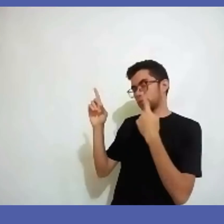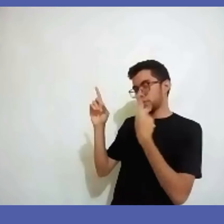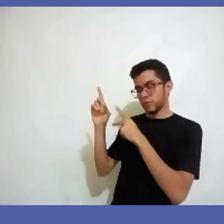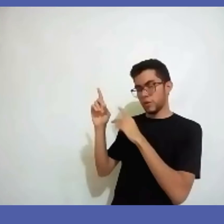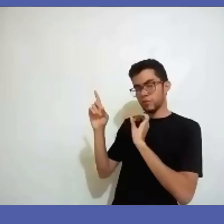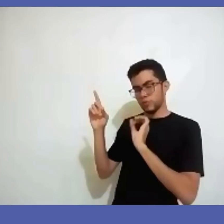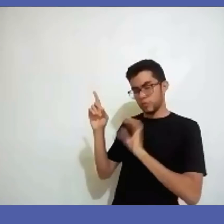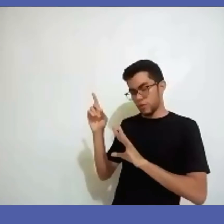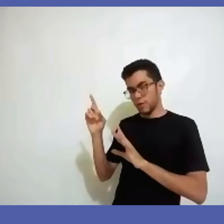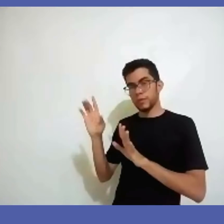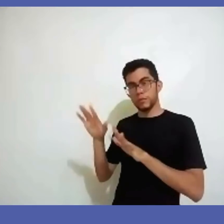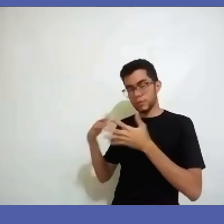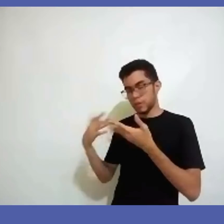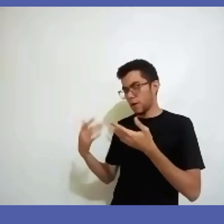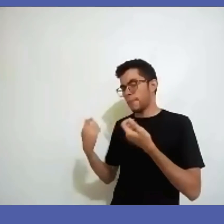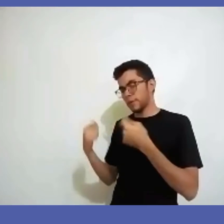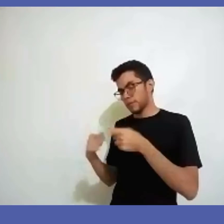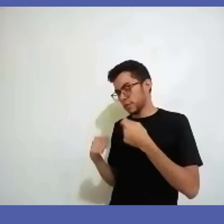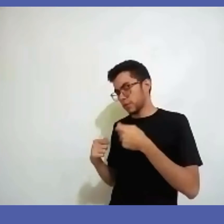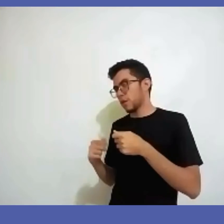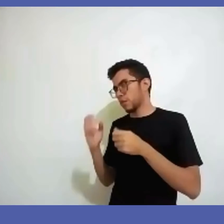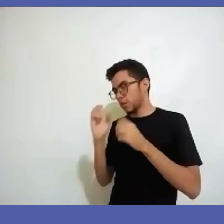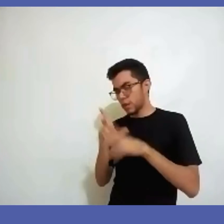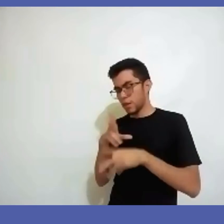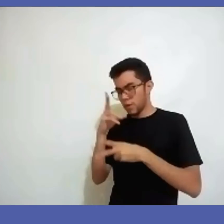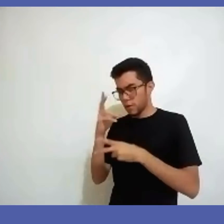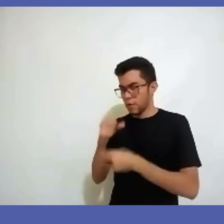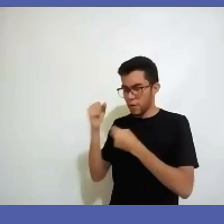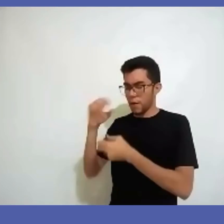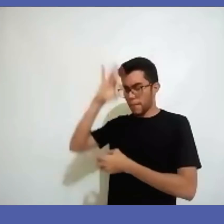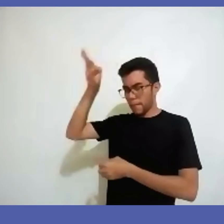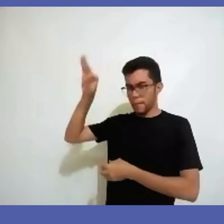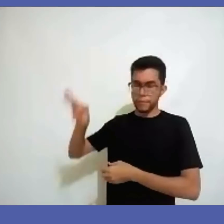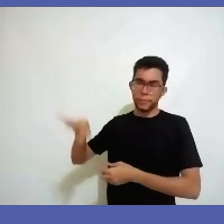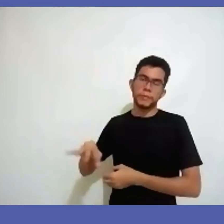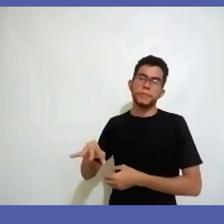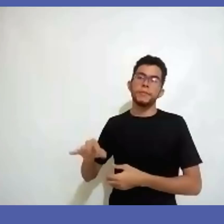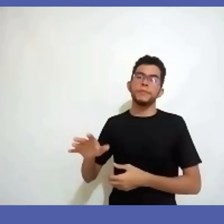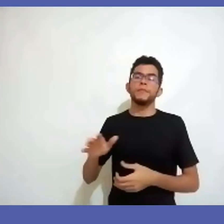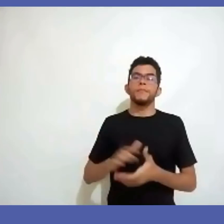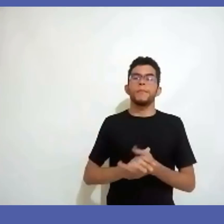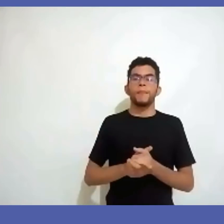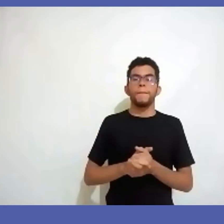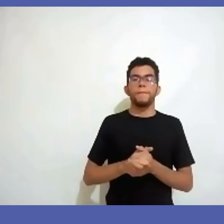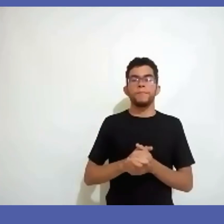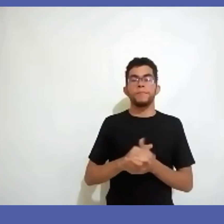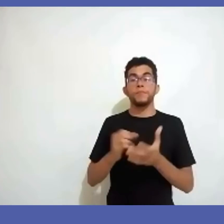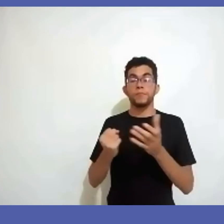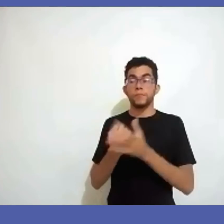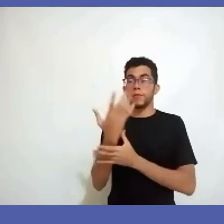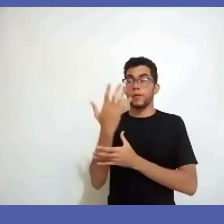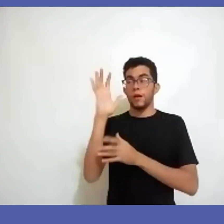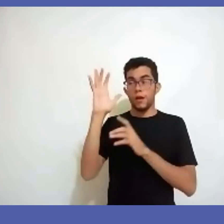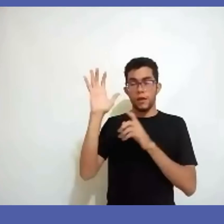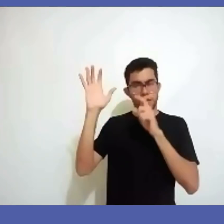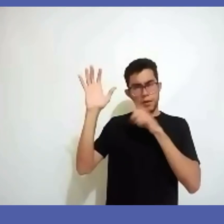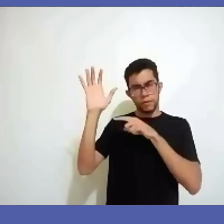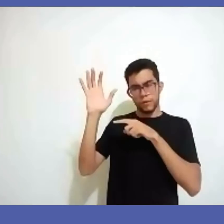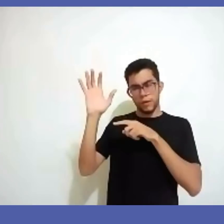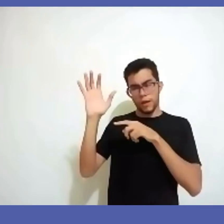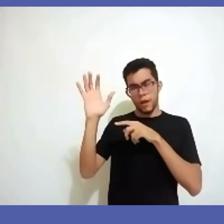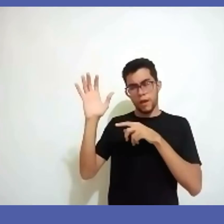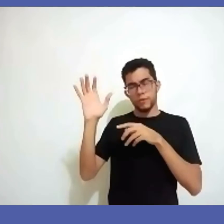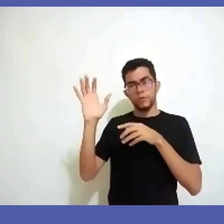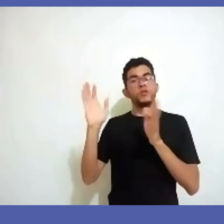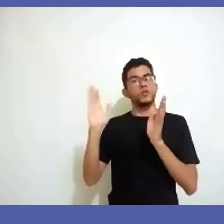mas recebereis o poder ao descer sobre vós. Tá. Irmãos, essa figueira hoje já